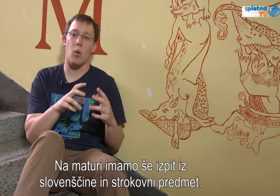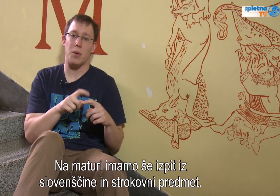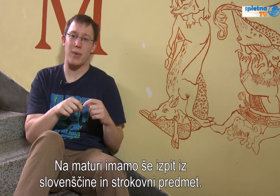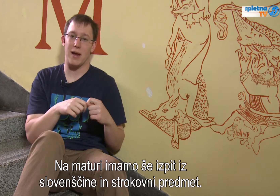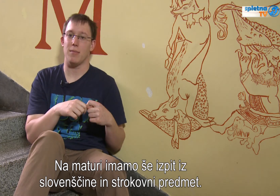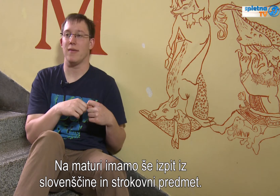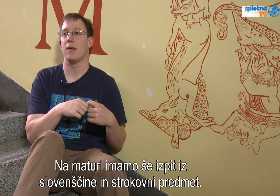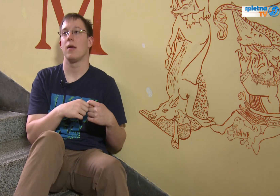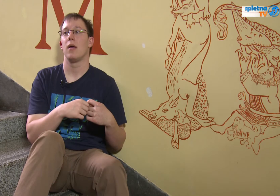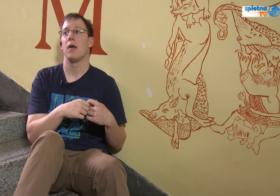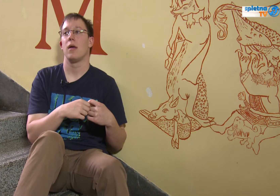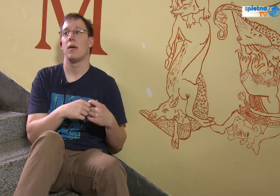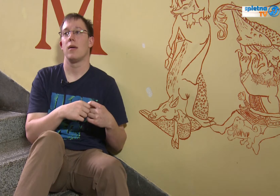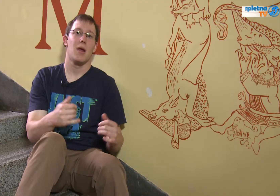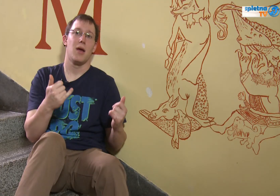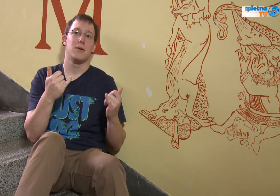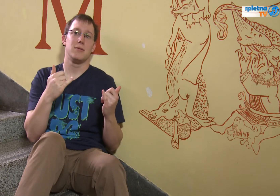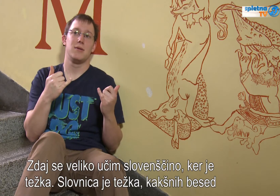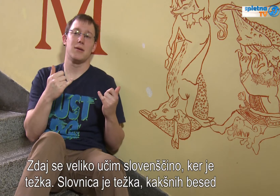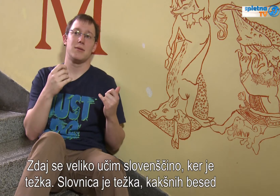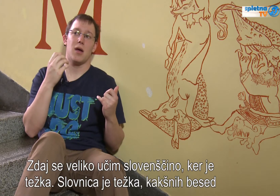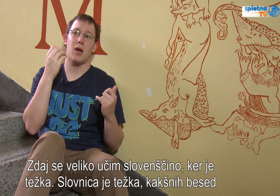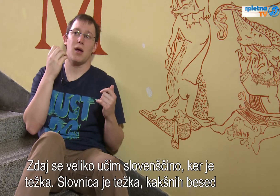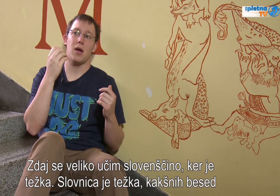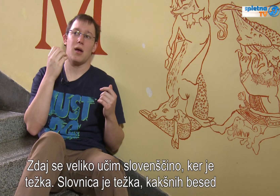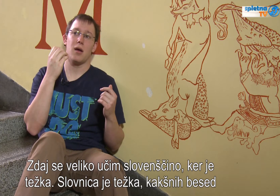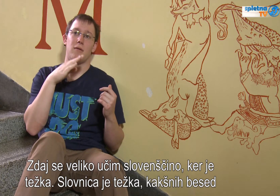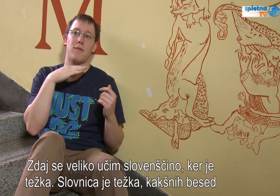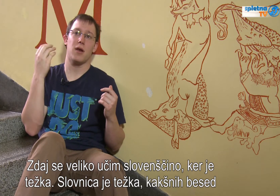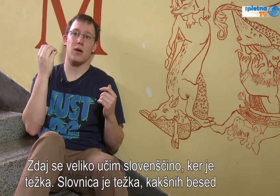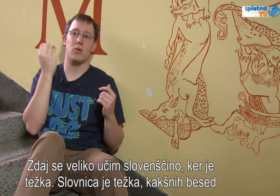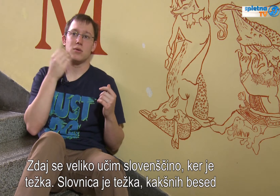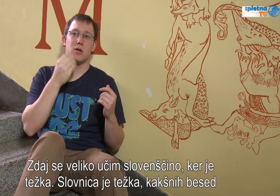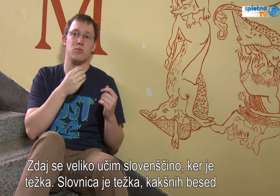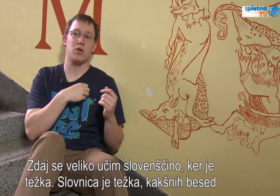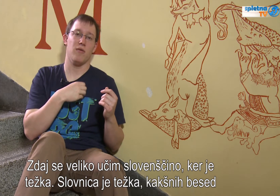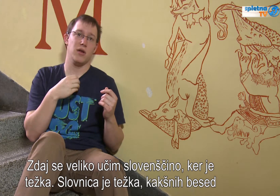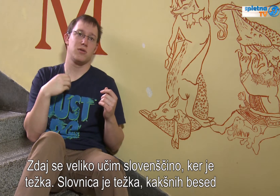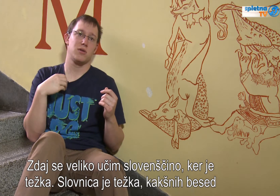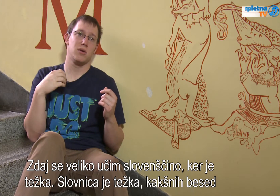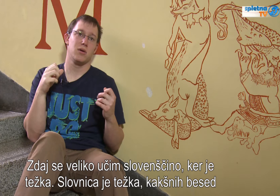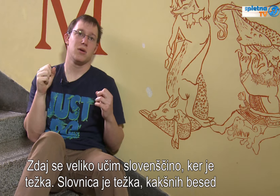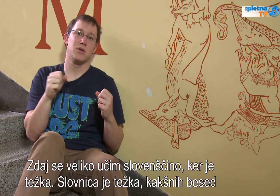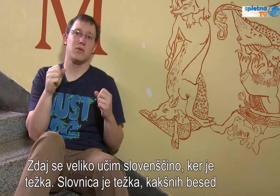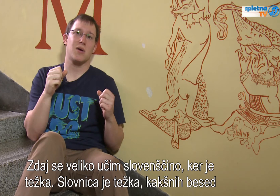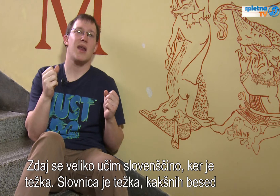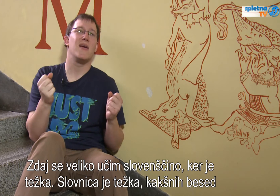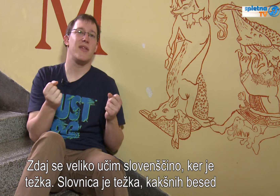strokovni predmet. Zdaj se veliko učim slovenščino, zato ker je